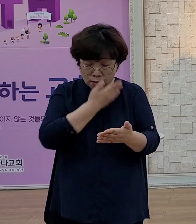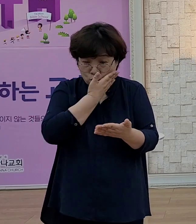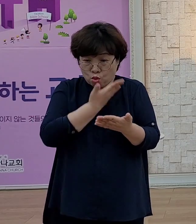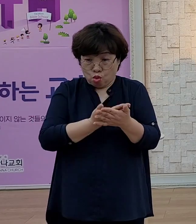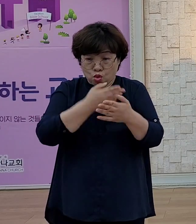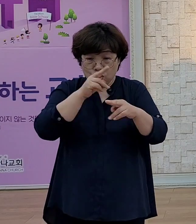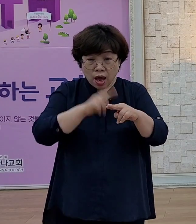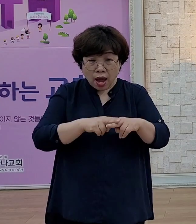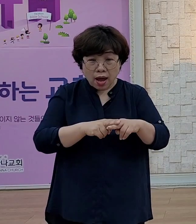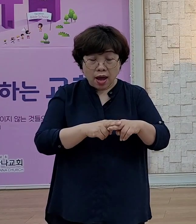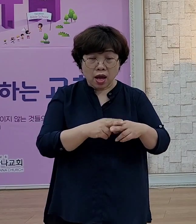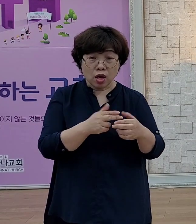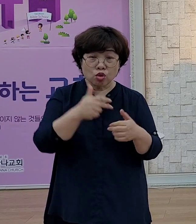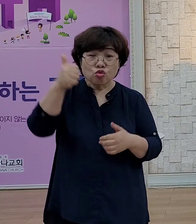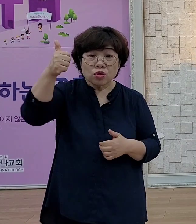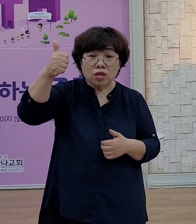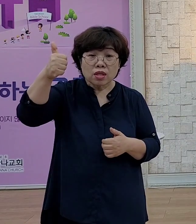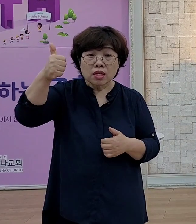보좌의 주인이시면요,